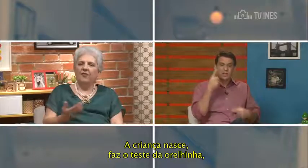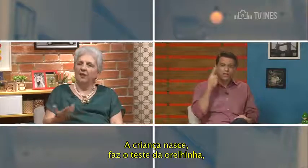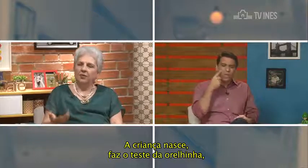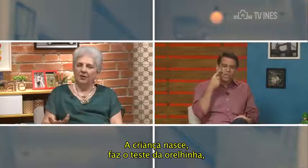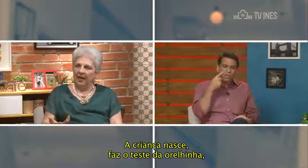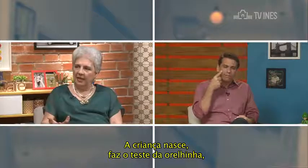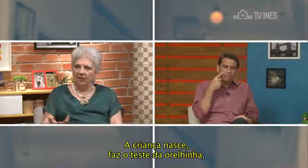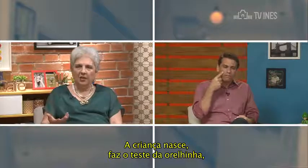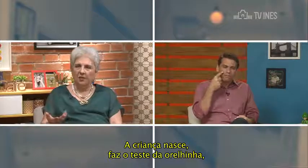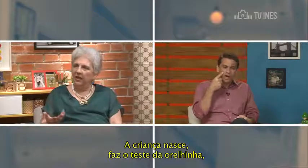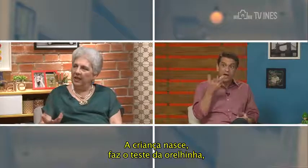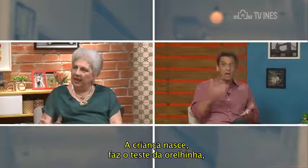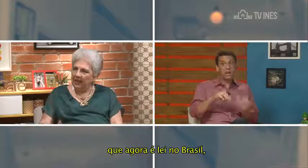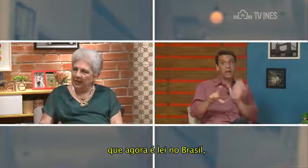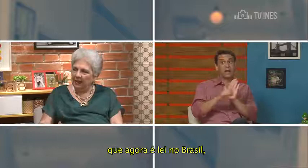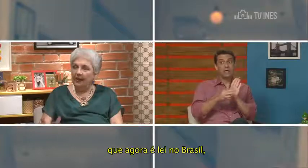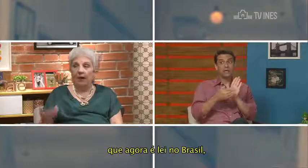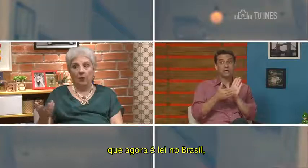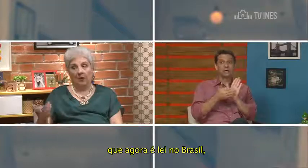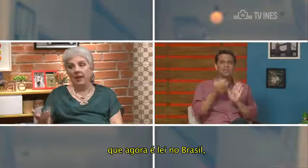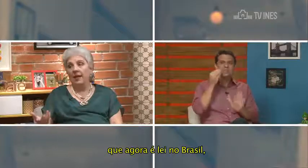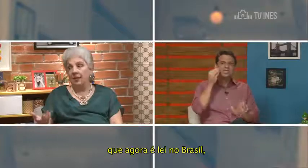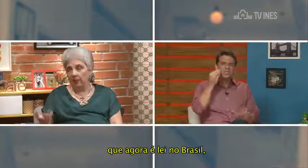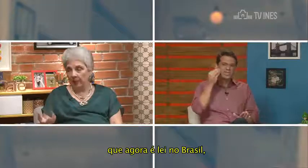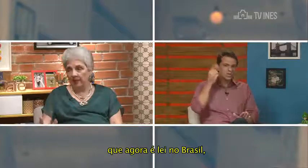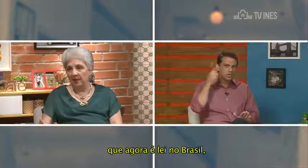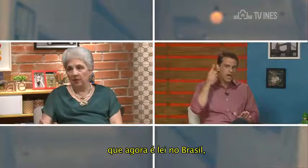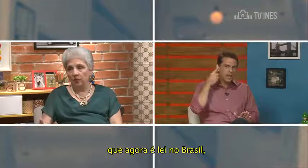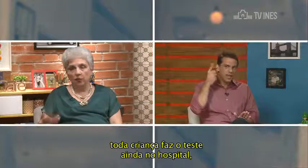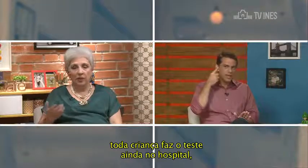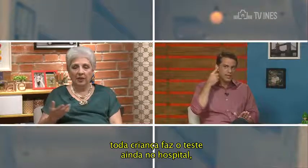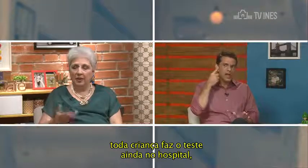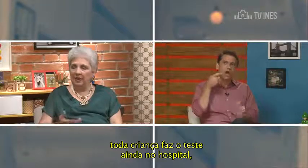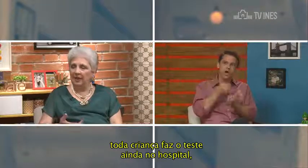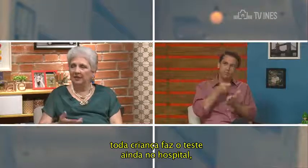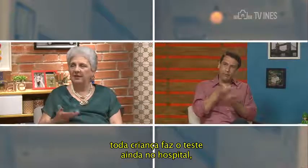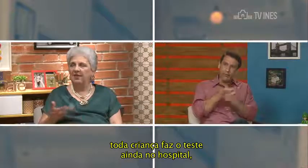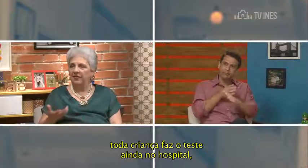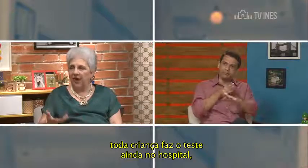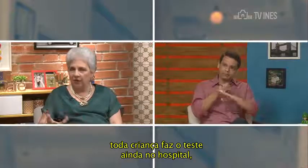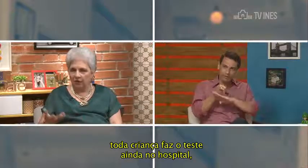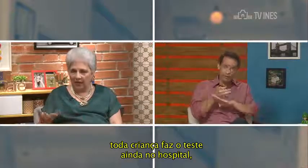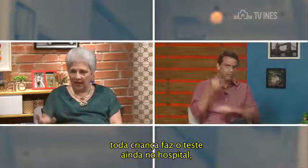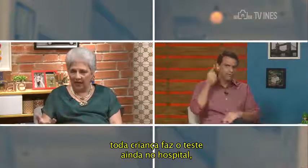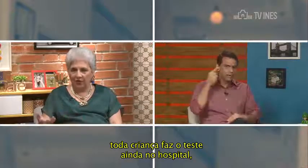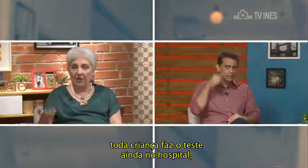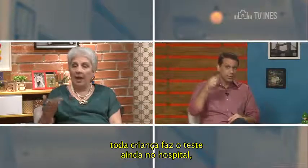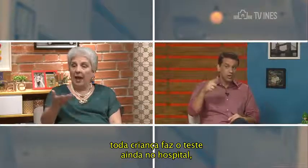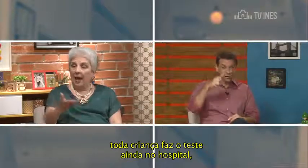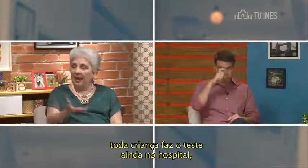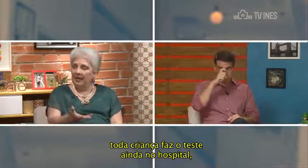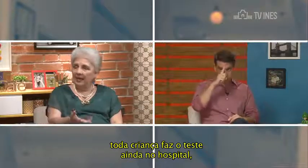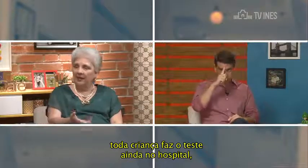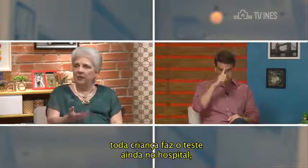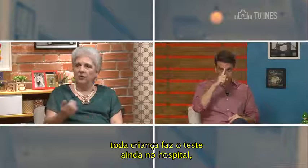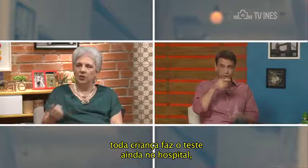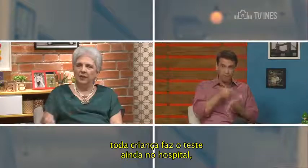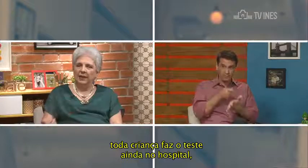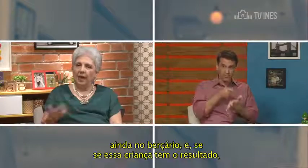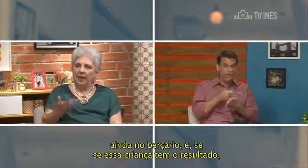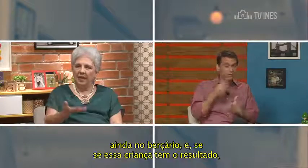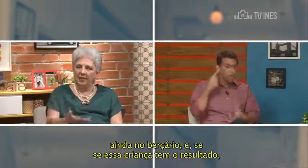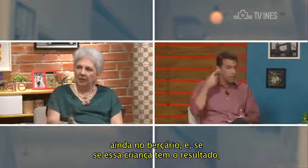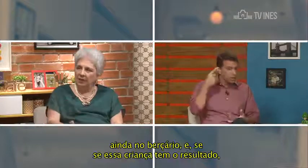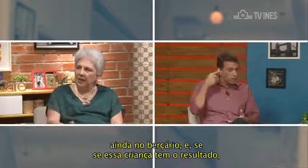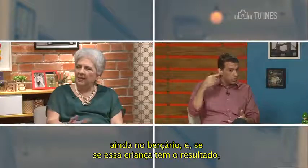Faz o teste Da orelhinha Que agora é lei No Brasil Toda criança Faz o teste Ainda no